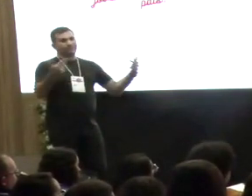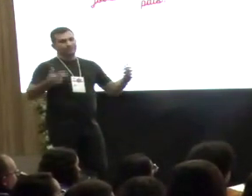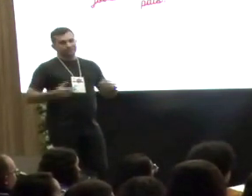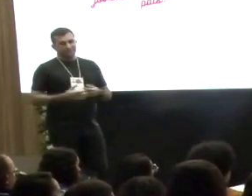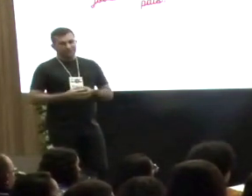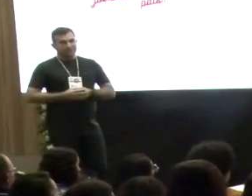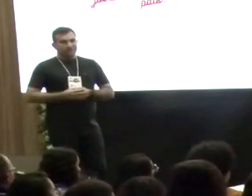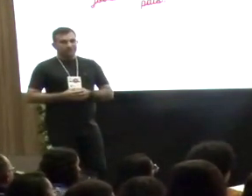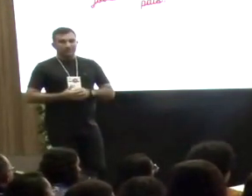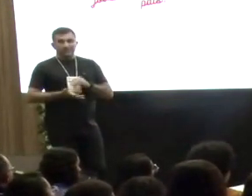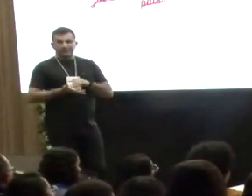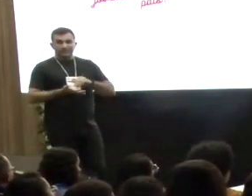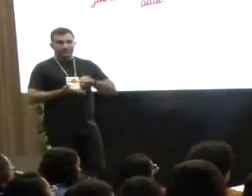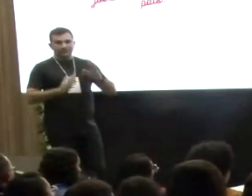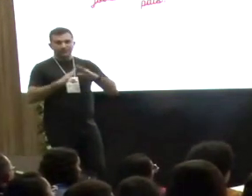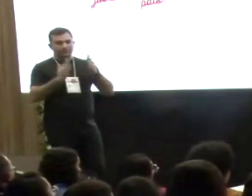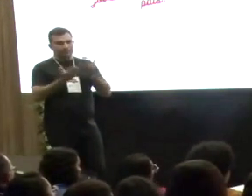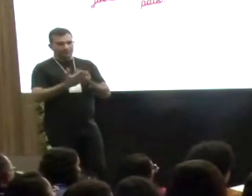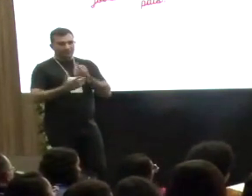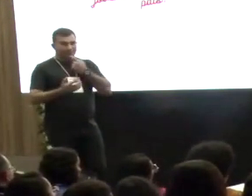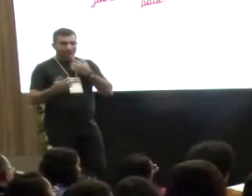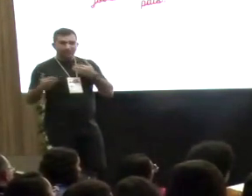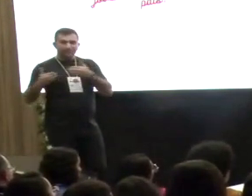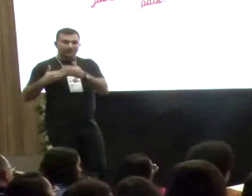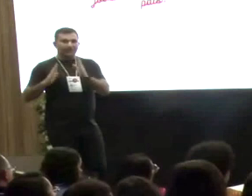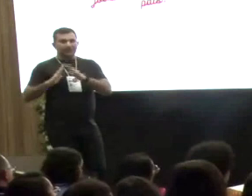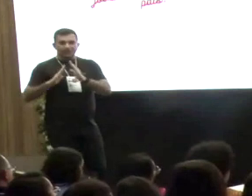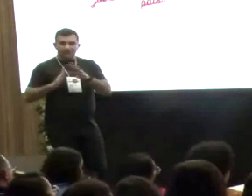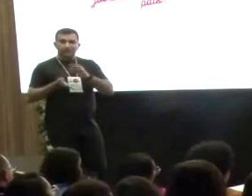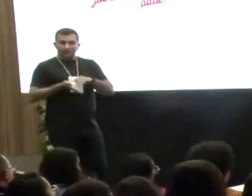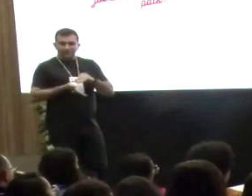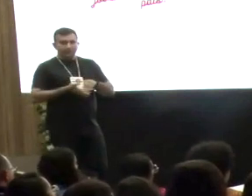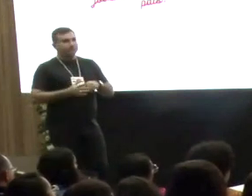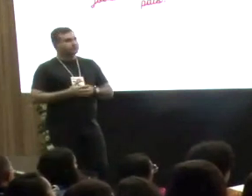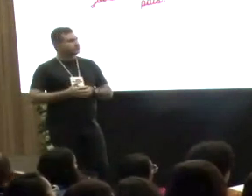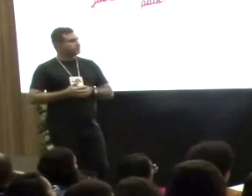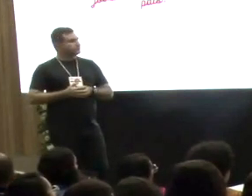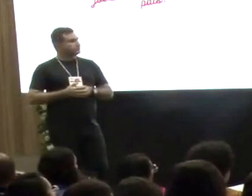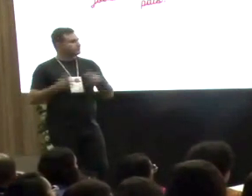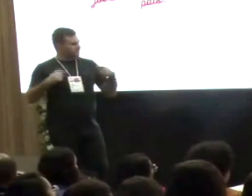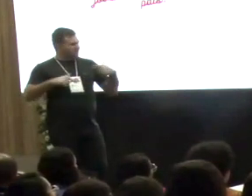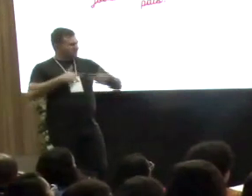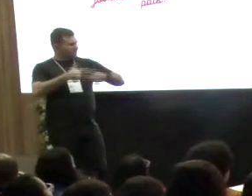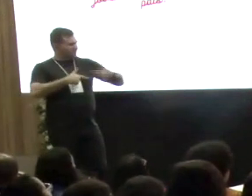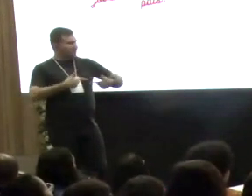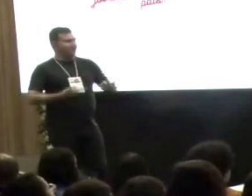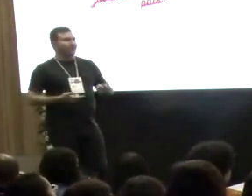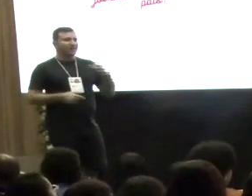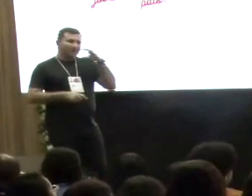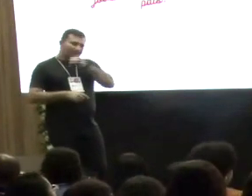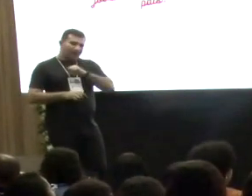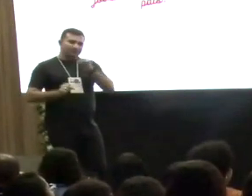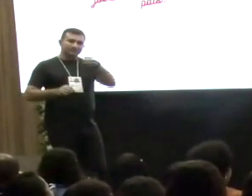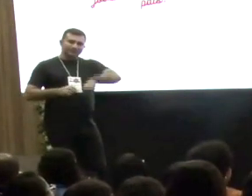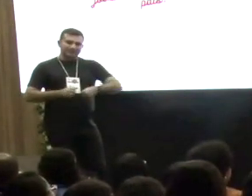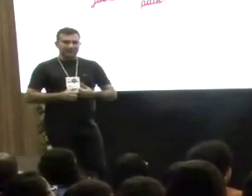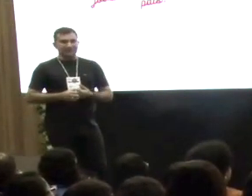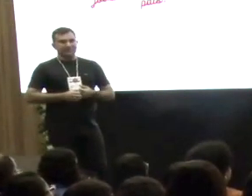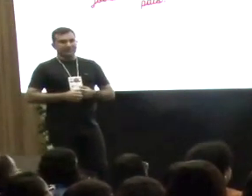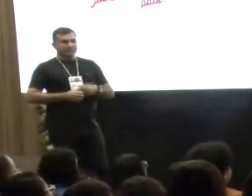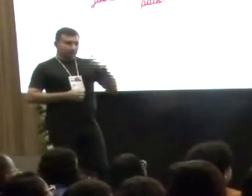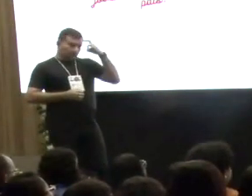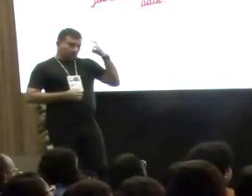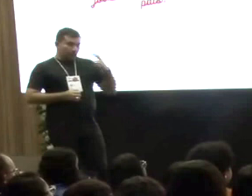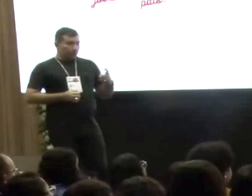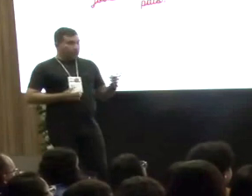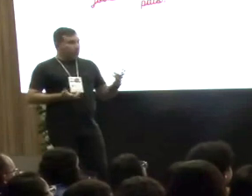Oportunidade. Faltou escola perto? Faltou. Teve que ir trabalhar cedo? Teve. A cultura era